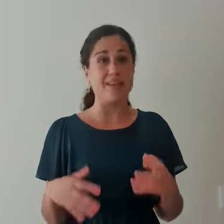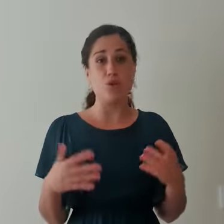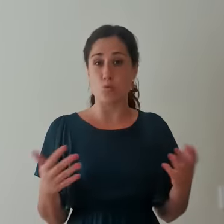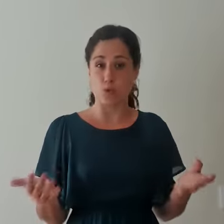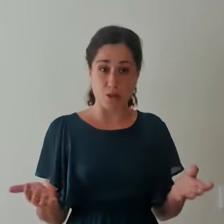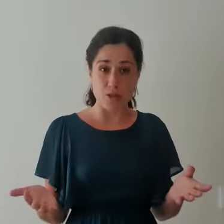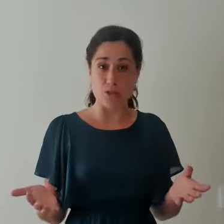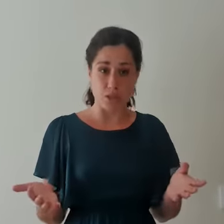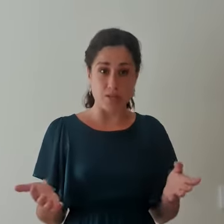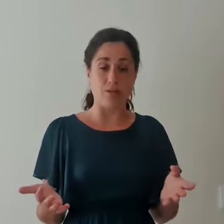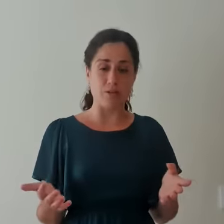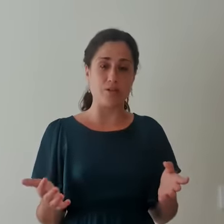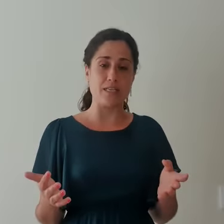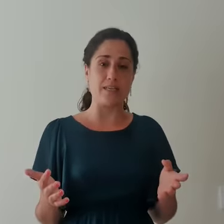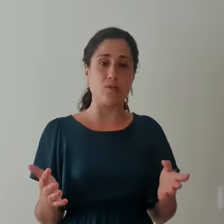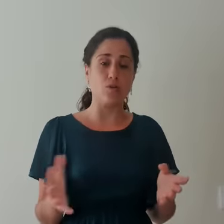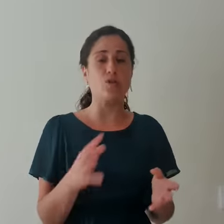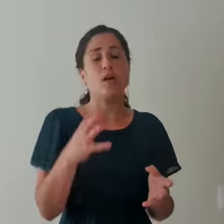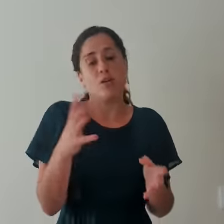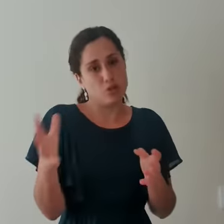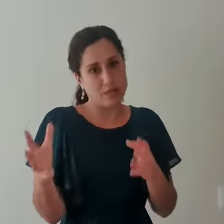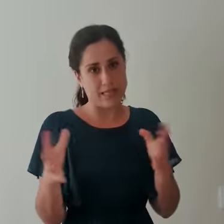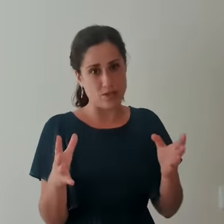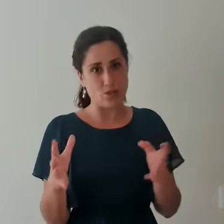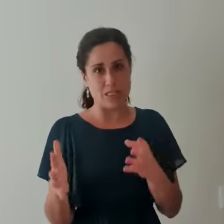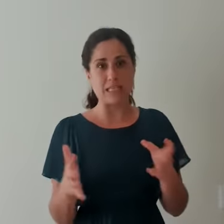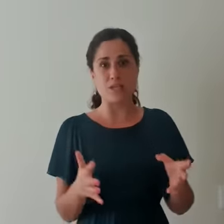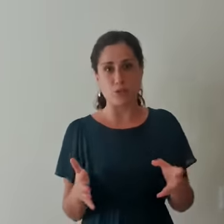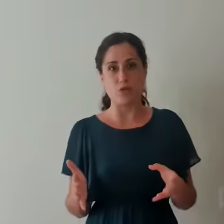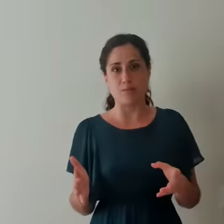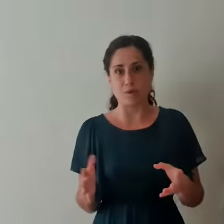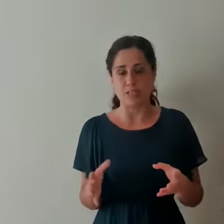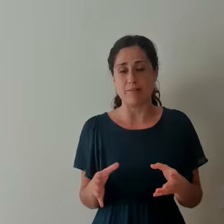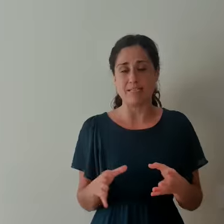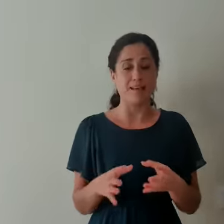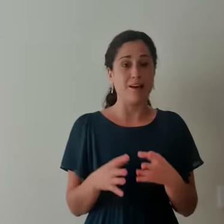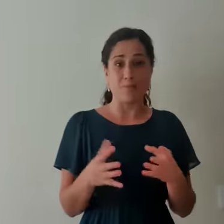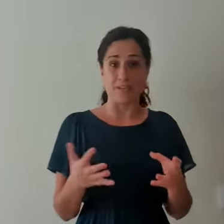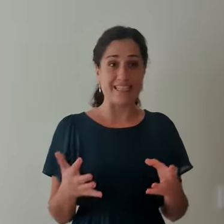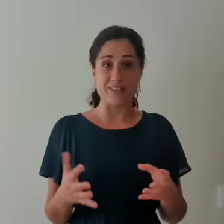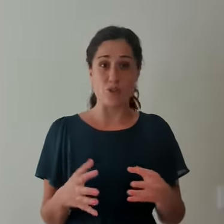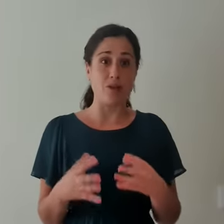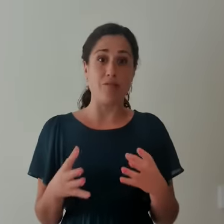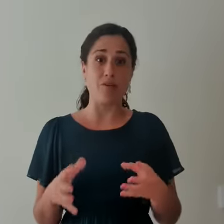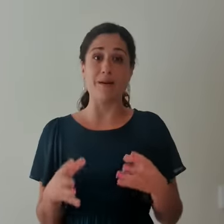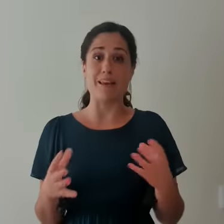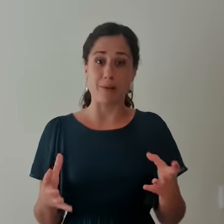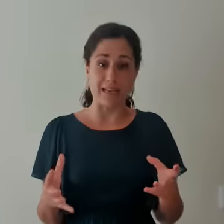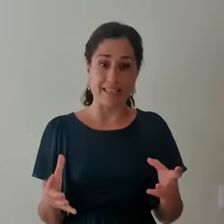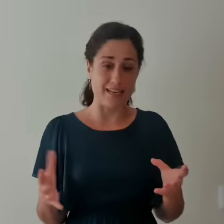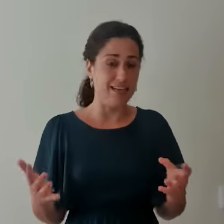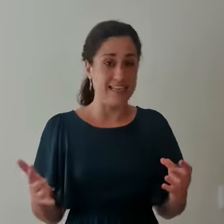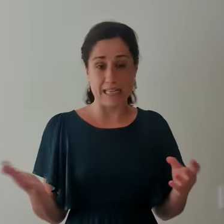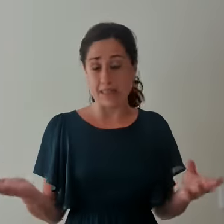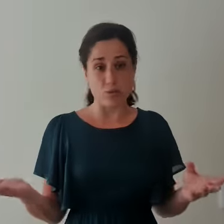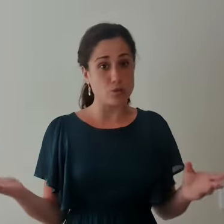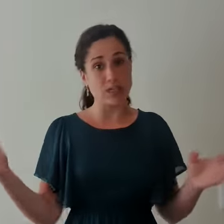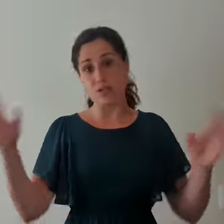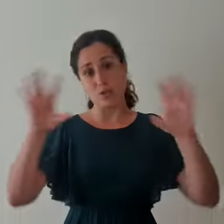los 405 millones de euros, donde 180 son reembolsables porque están hechos en forma de avales. Está circunscrito dentro